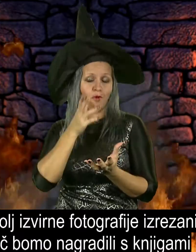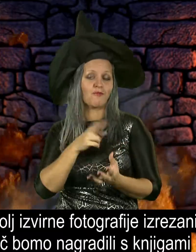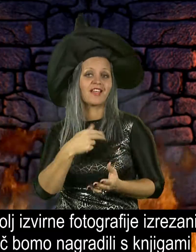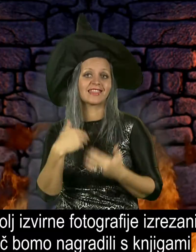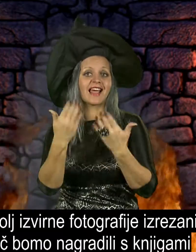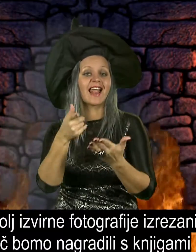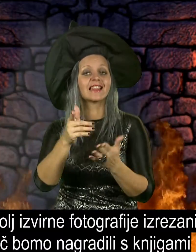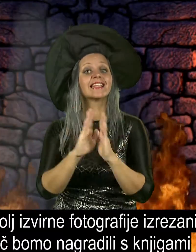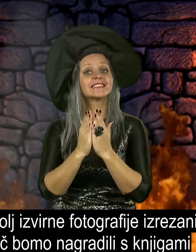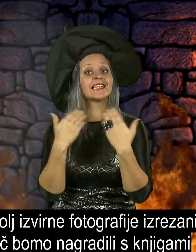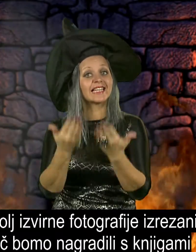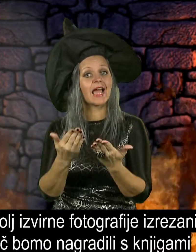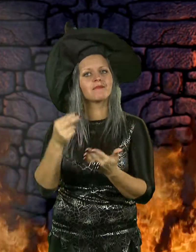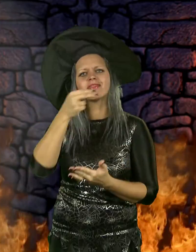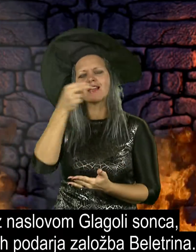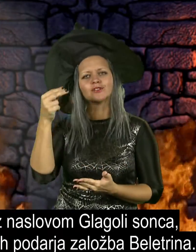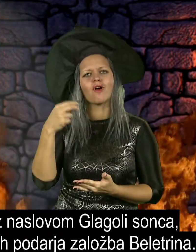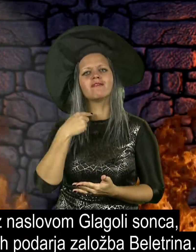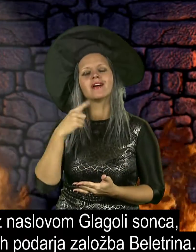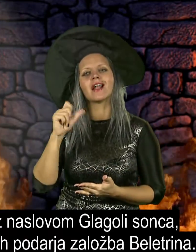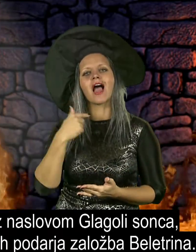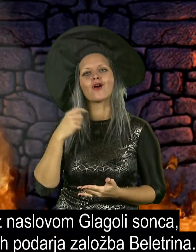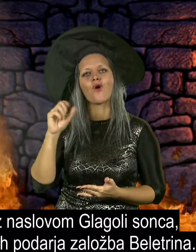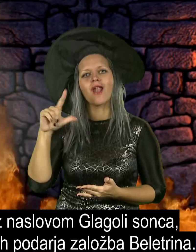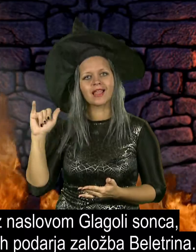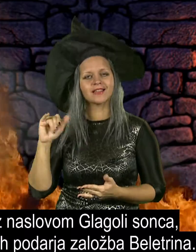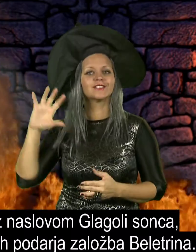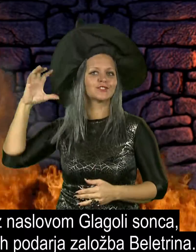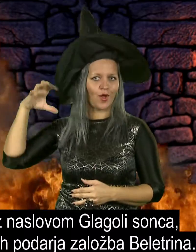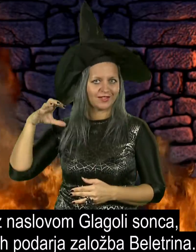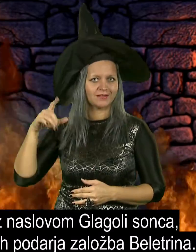z naslovom Glagoli sonca, ki jih podarja založba Beletrina.